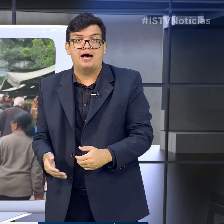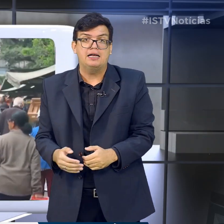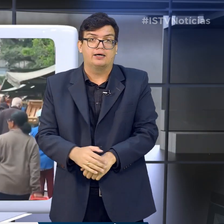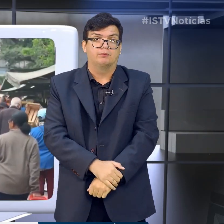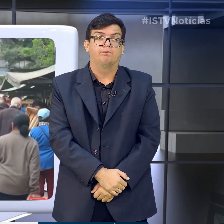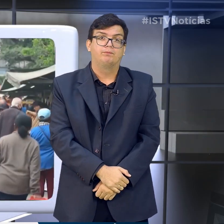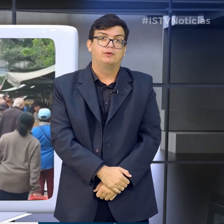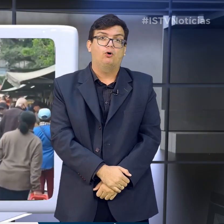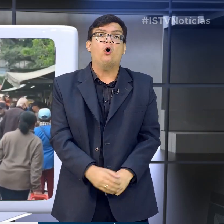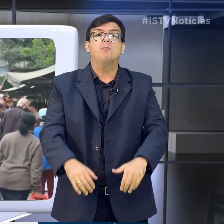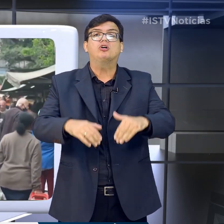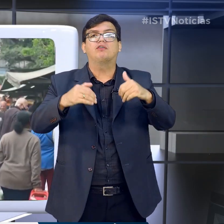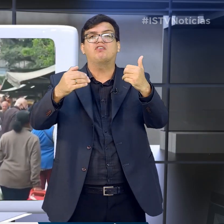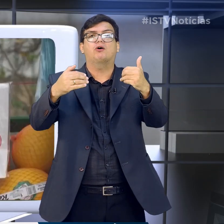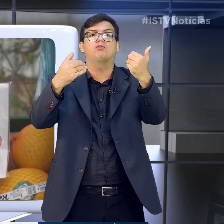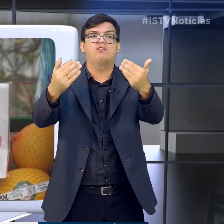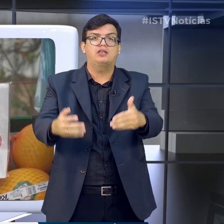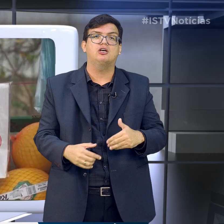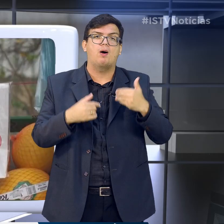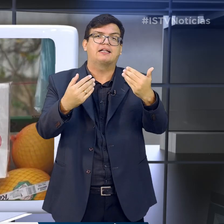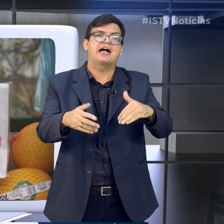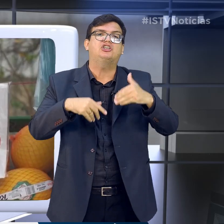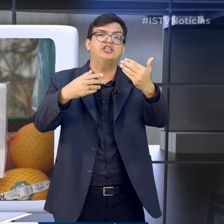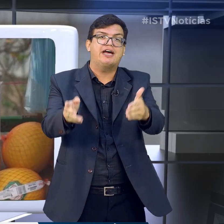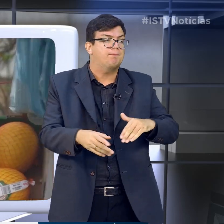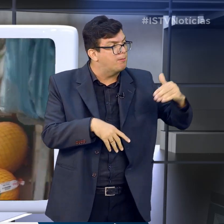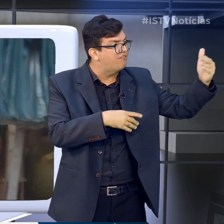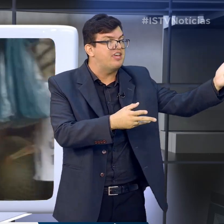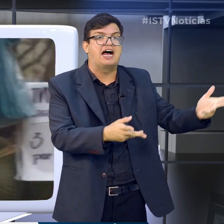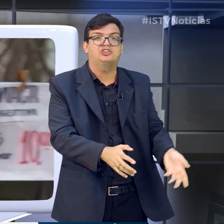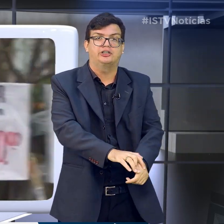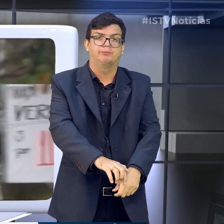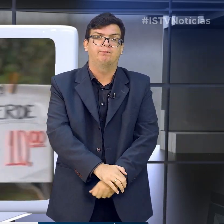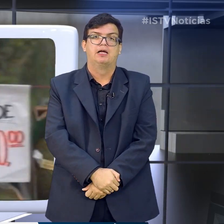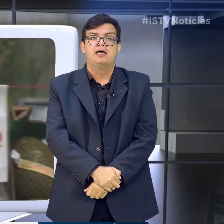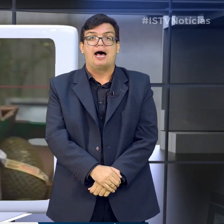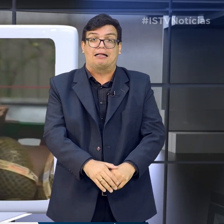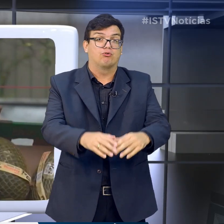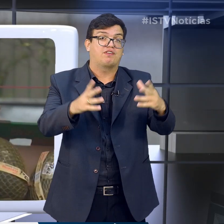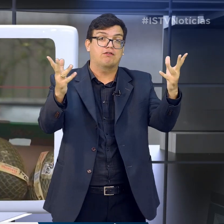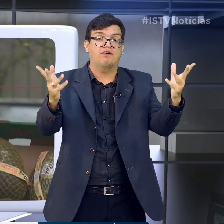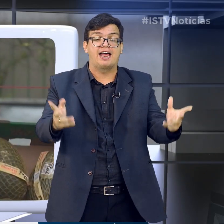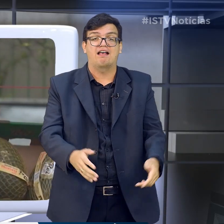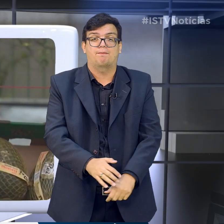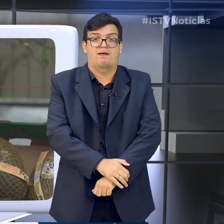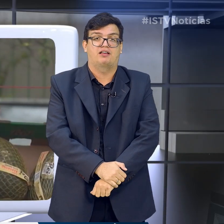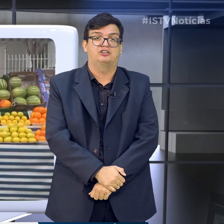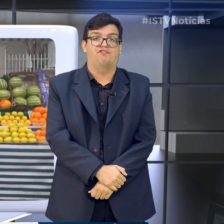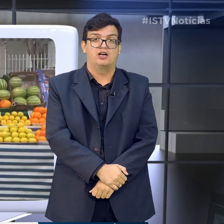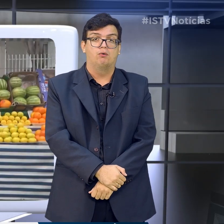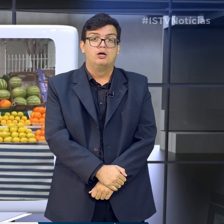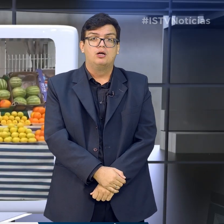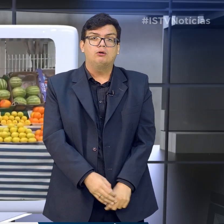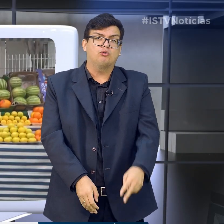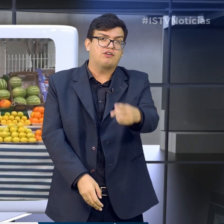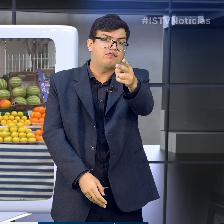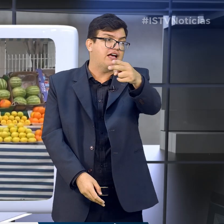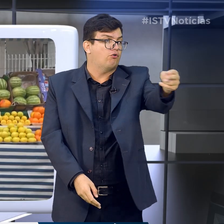trabalha como que você vai conseguir guardar dinheiro para uma viagem a 200 reais a passagem de avião com r$ 200